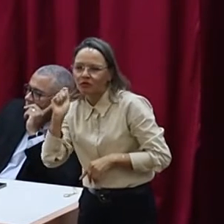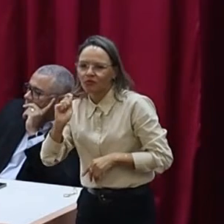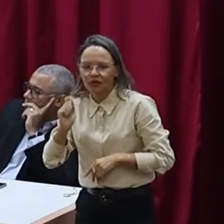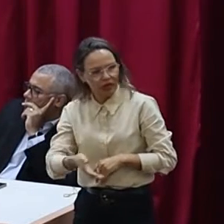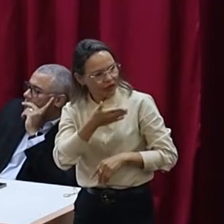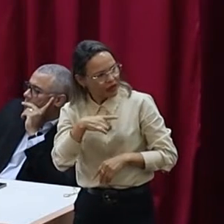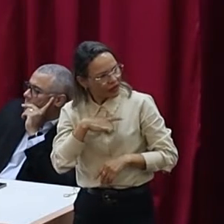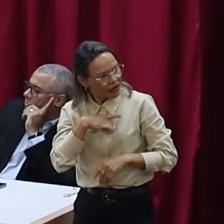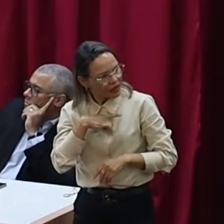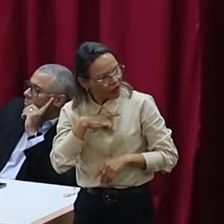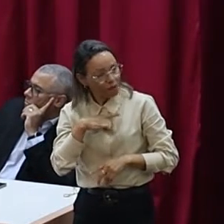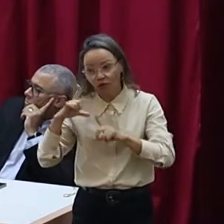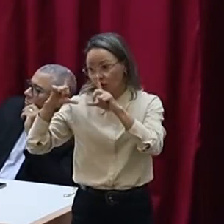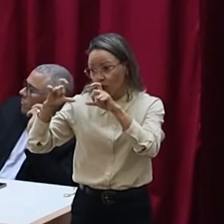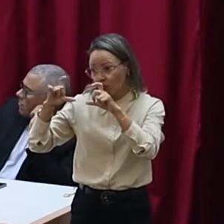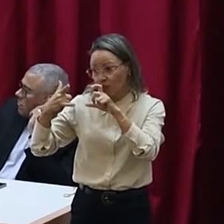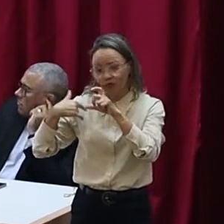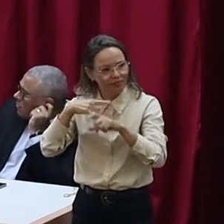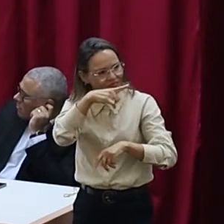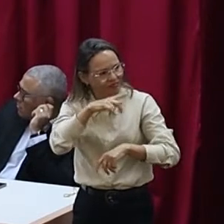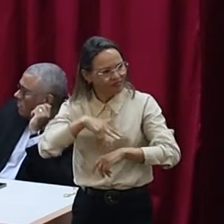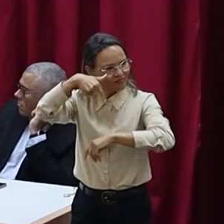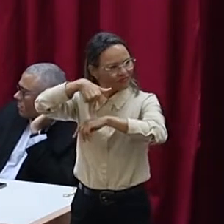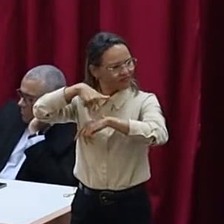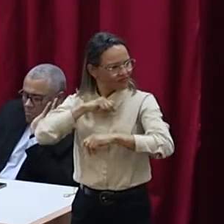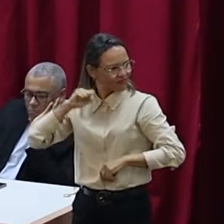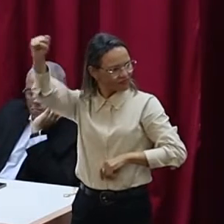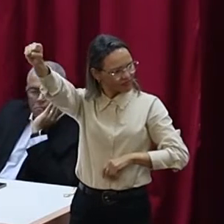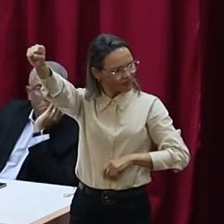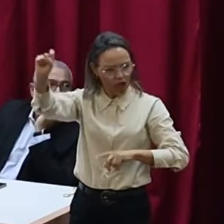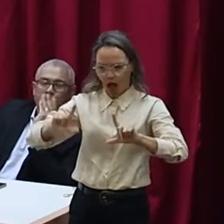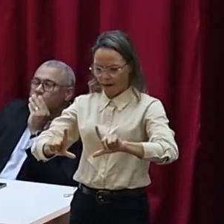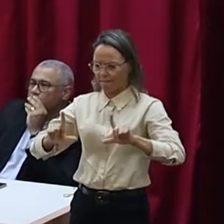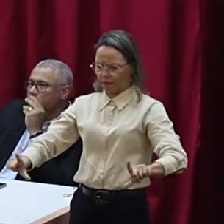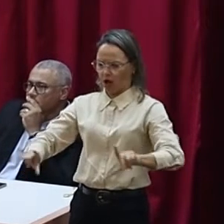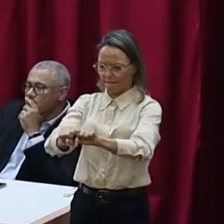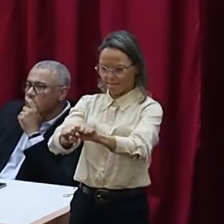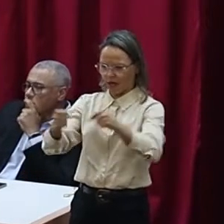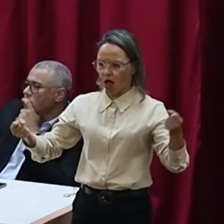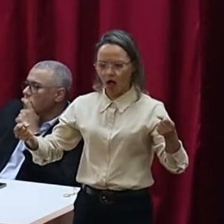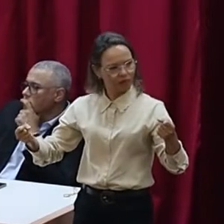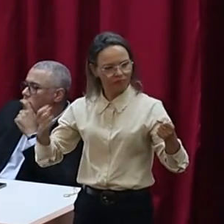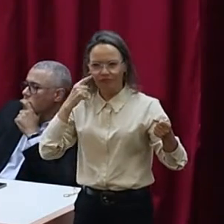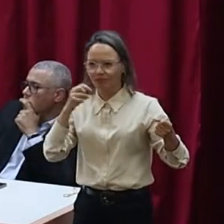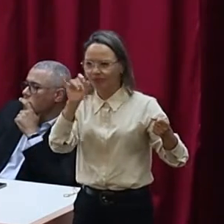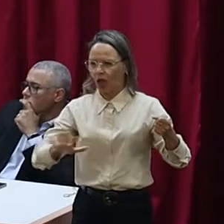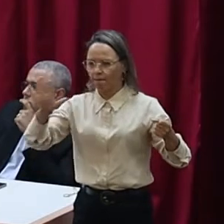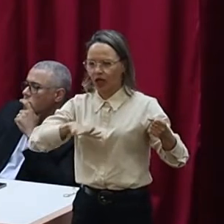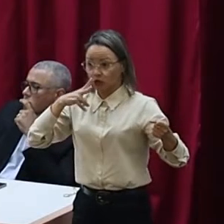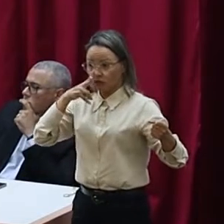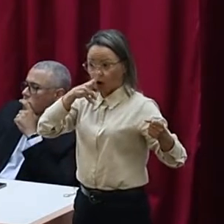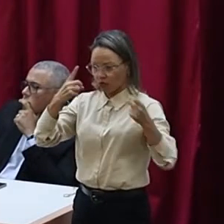aí uma foto de um comício, né, em que a placa foi quebrada, né? Essa imagem muito violenta,